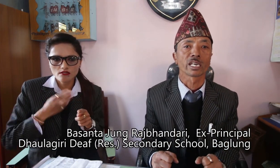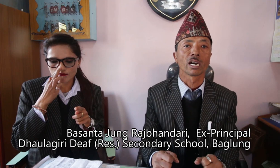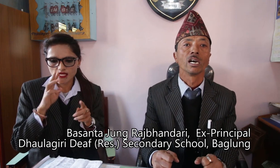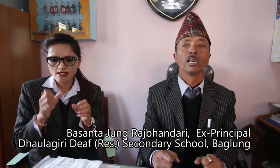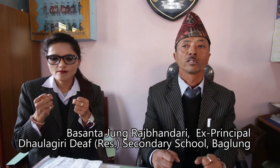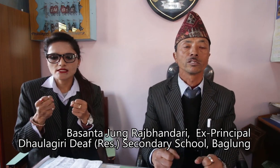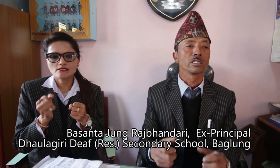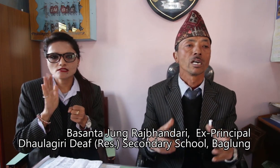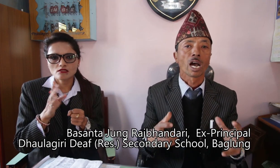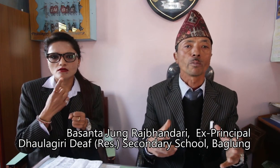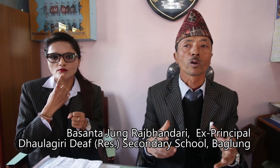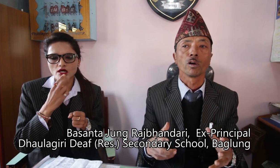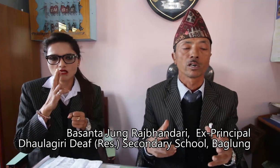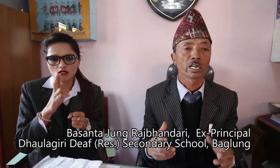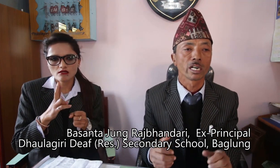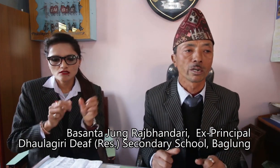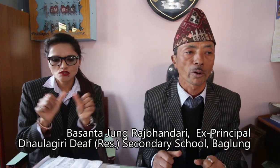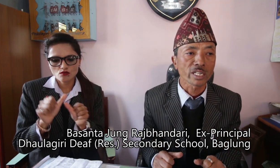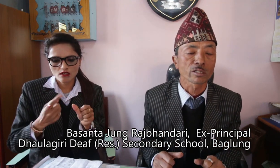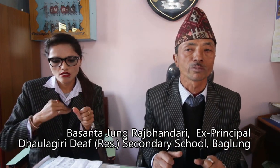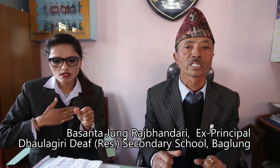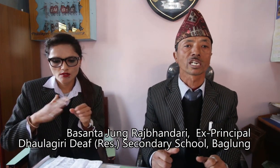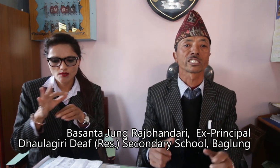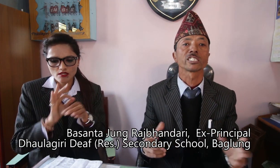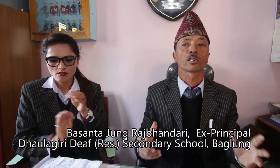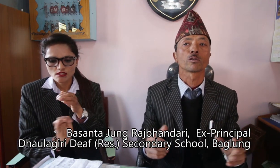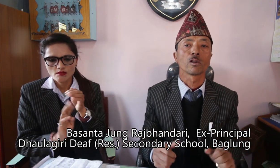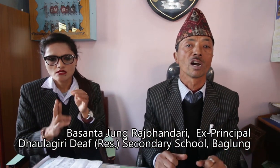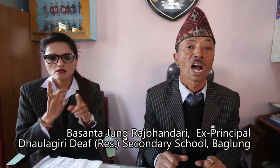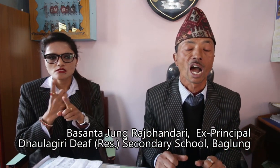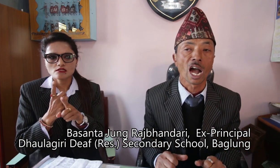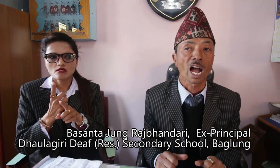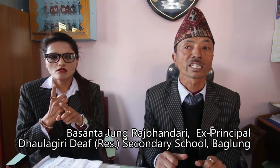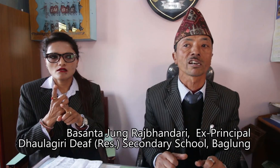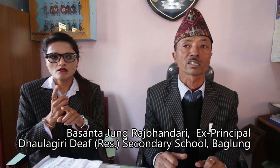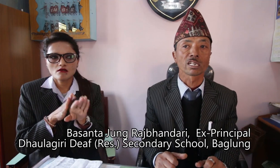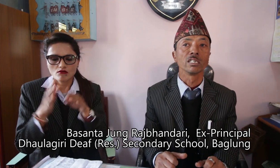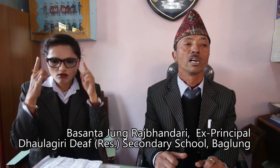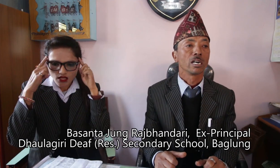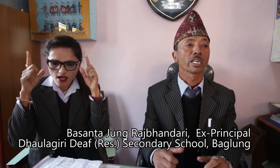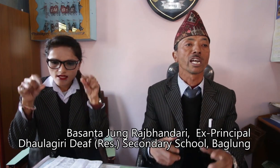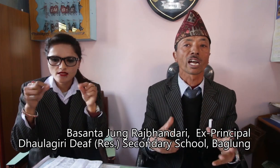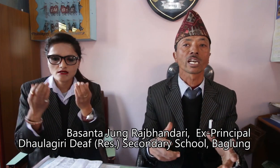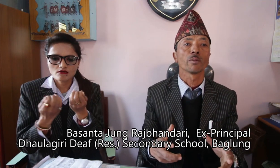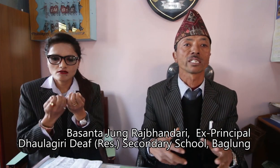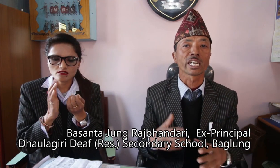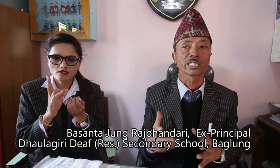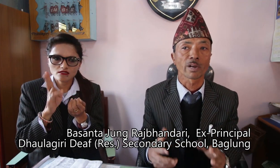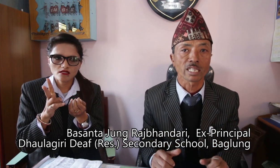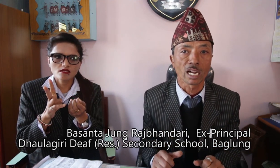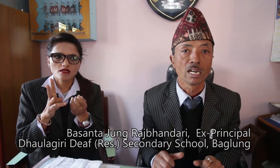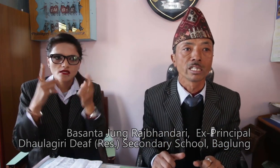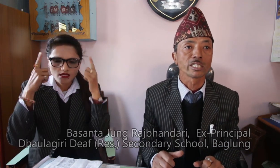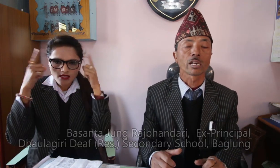छ भनेर जुन हाम्रो व्यवस्थापन समिति र टिचरहरूको आशा गर्छन् त्यही आशामा